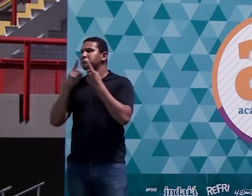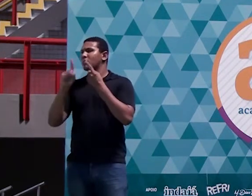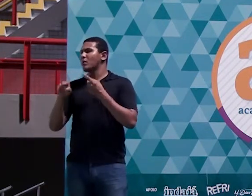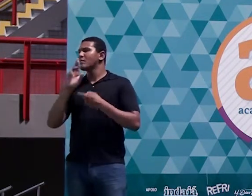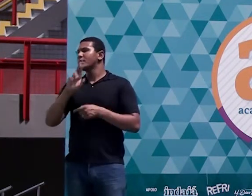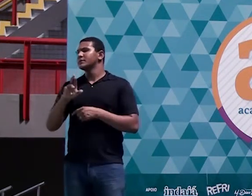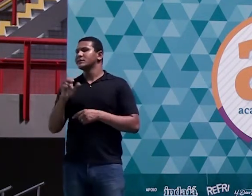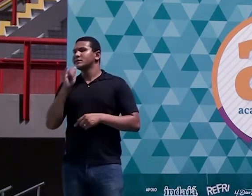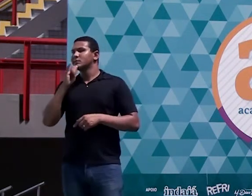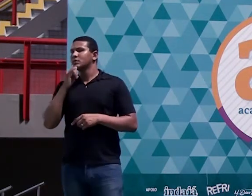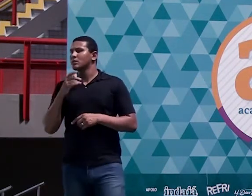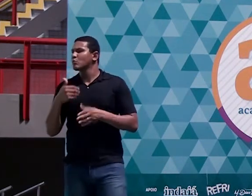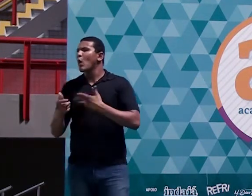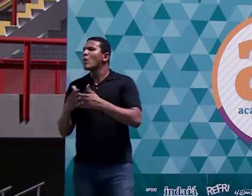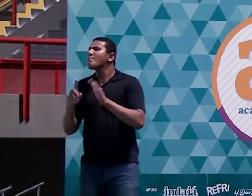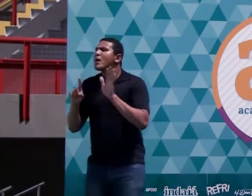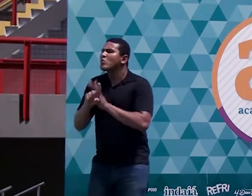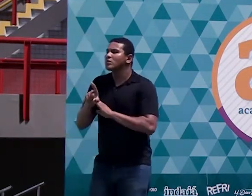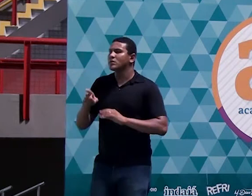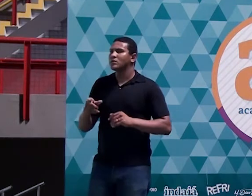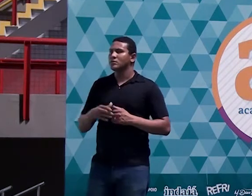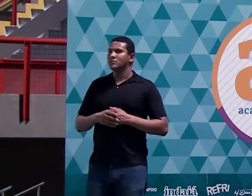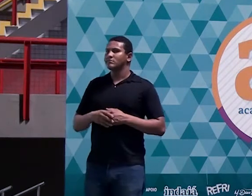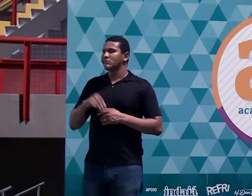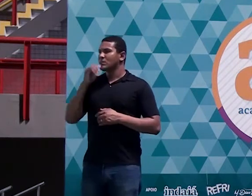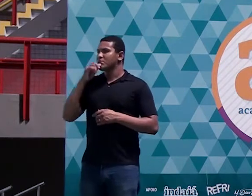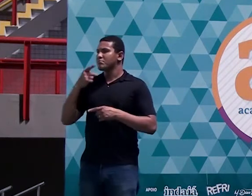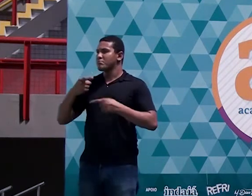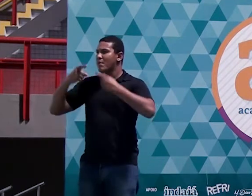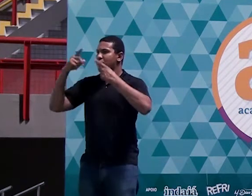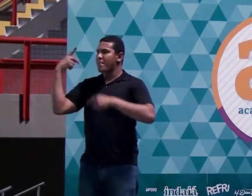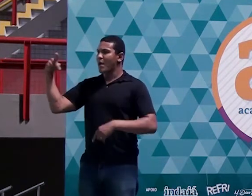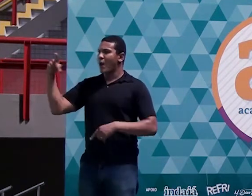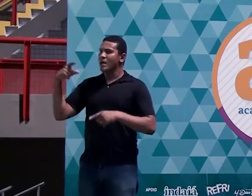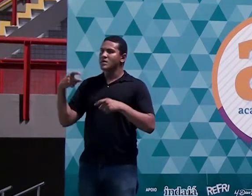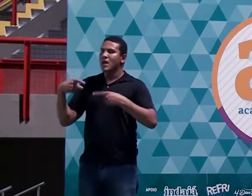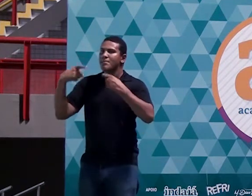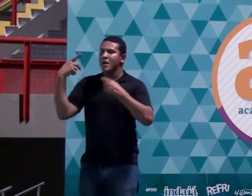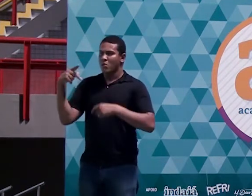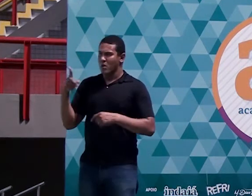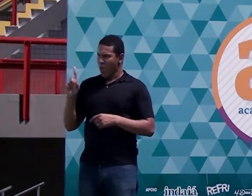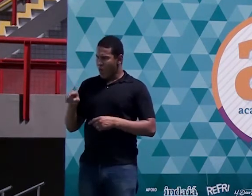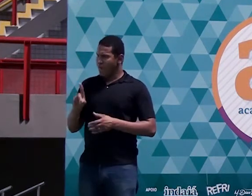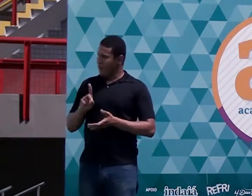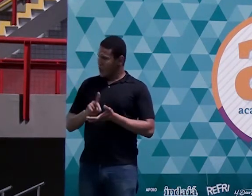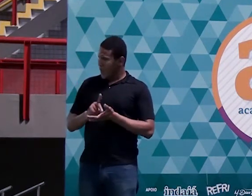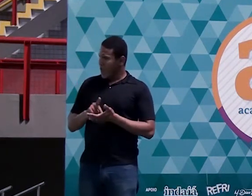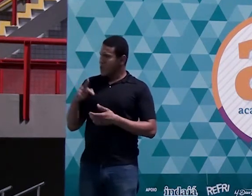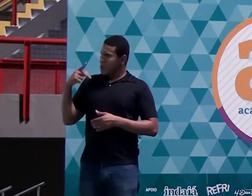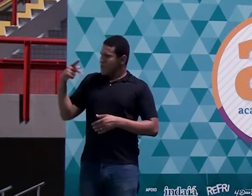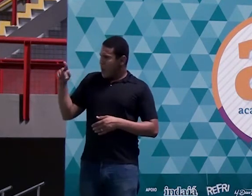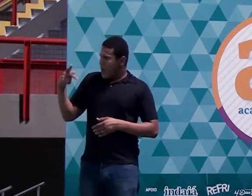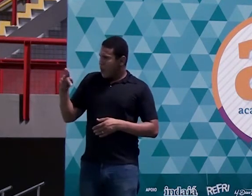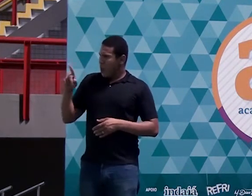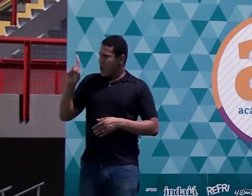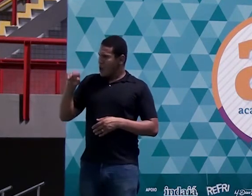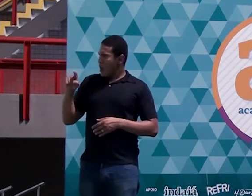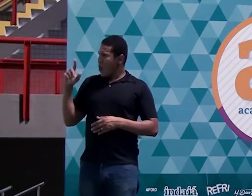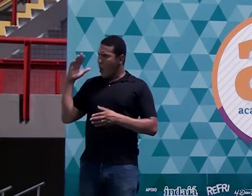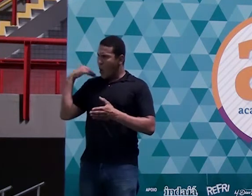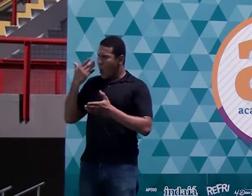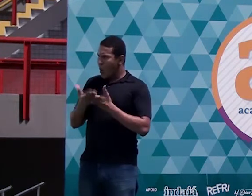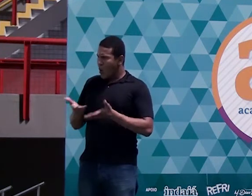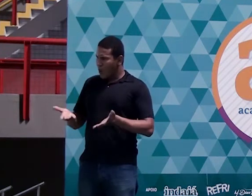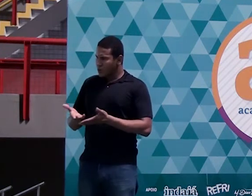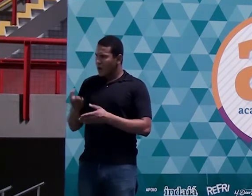numa pergunta que todo mundo gosta de fazer. Guerra do Paraguai. Professor, é verdade que o Paraguai é o que é porque o